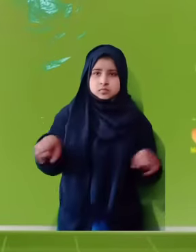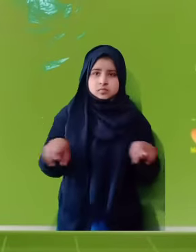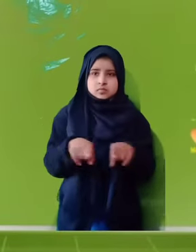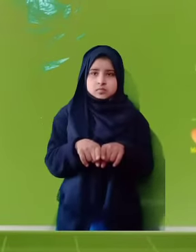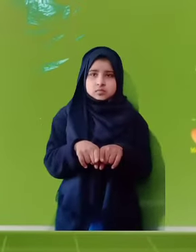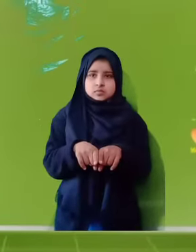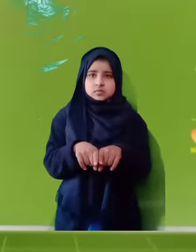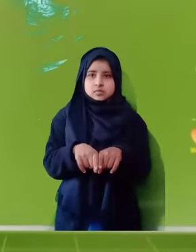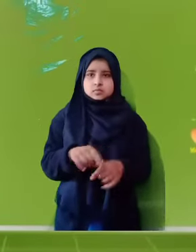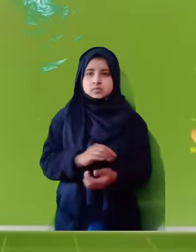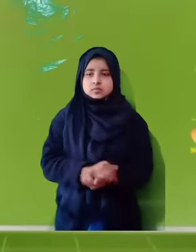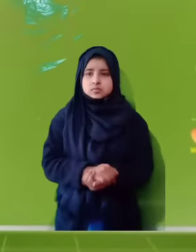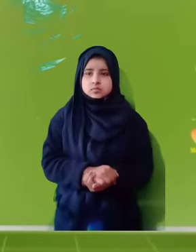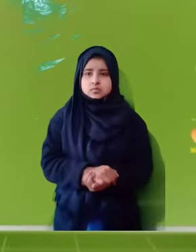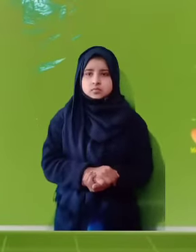हमशक्ल,